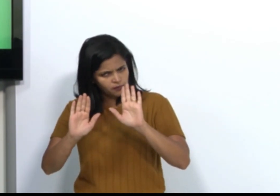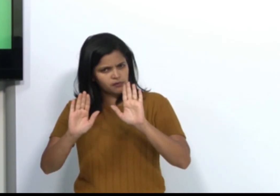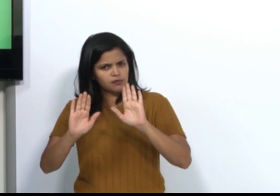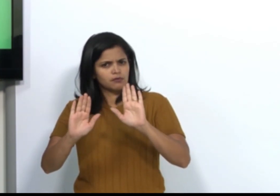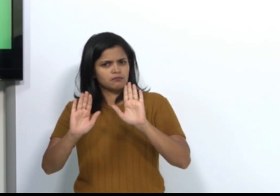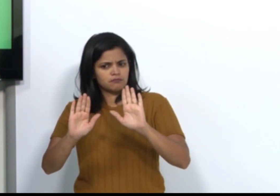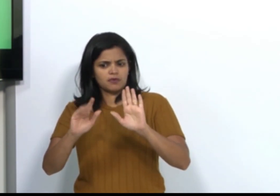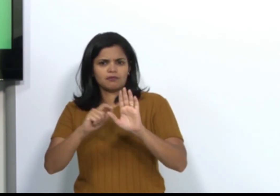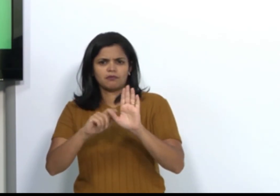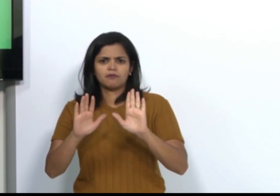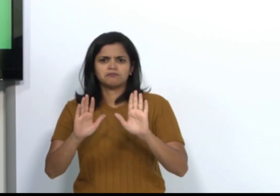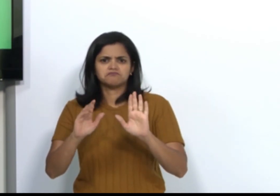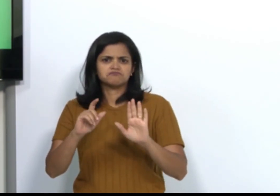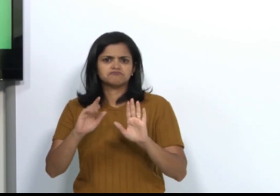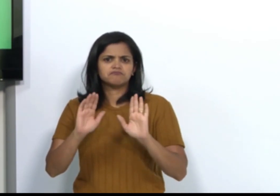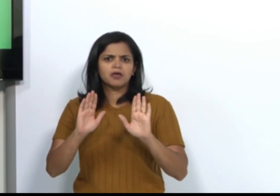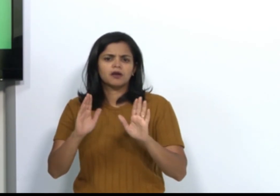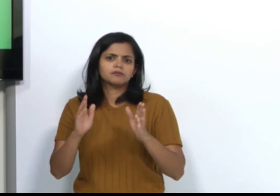Por exemplo, quando eu faço isso,